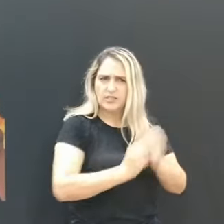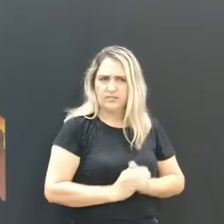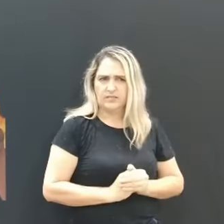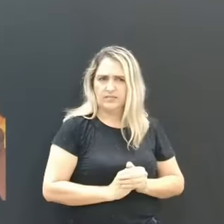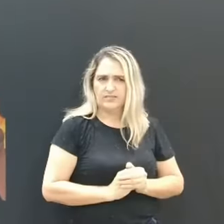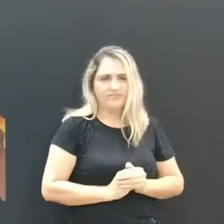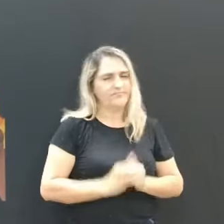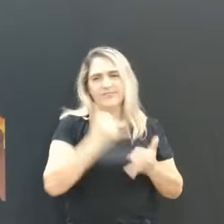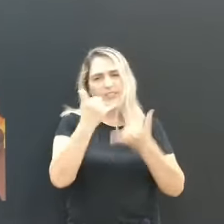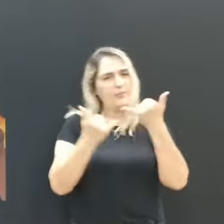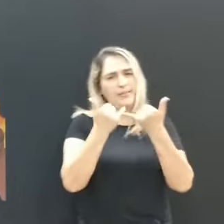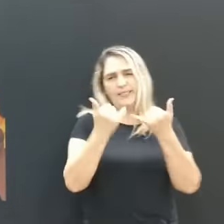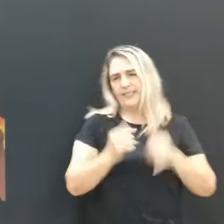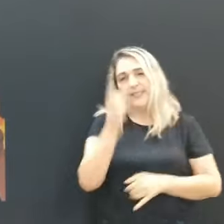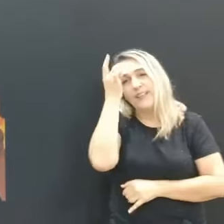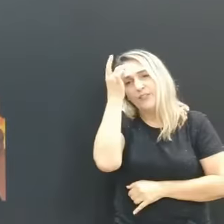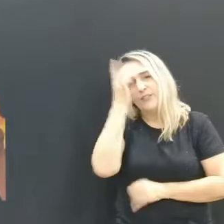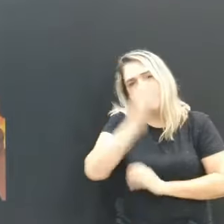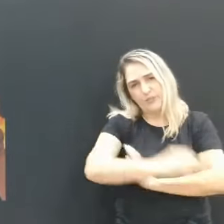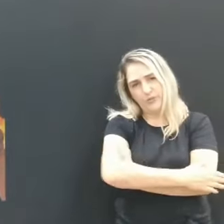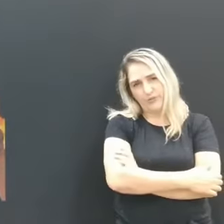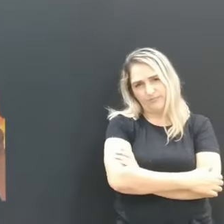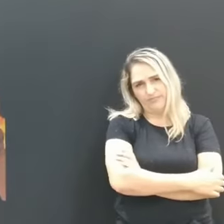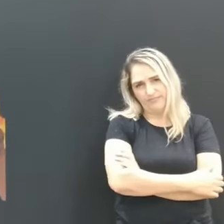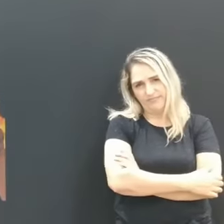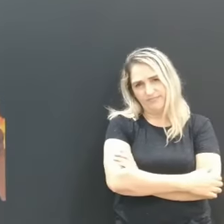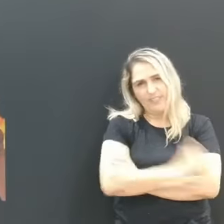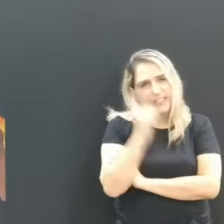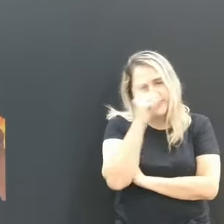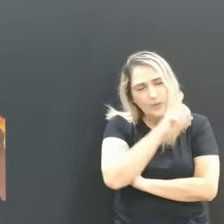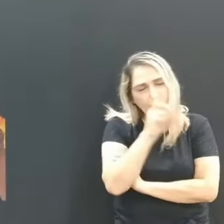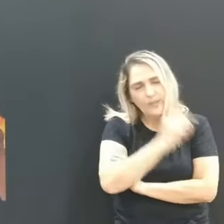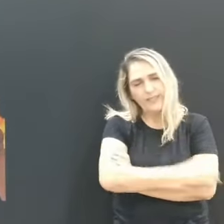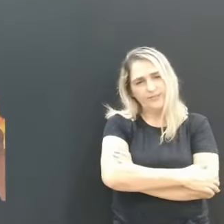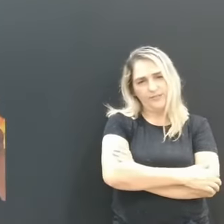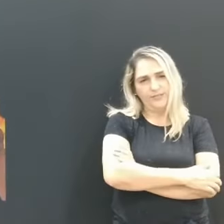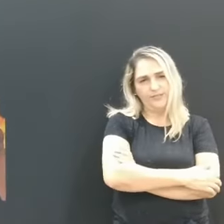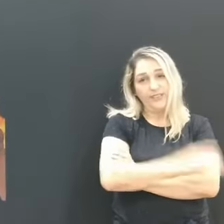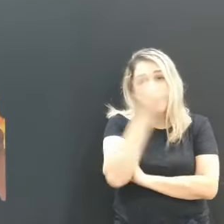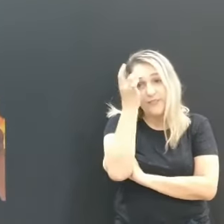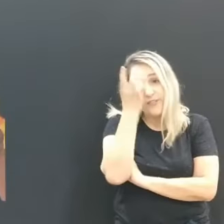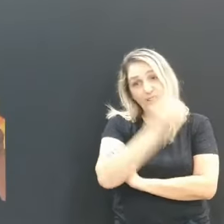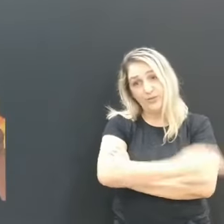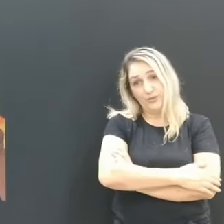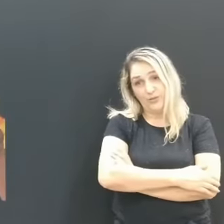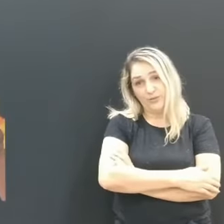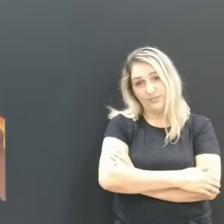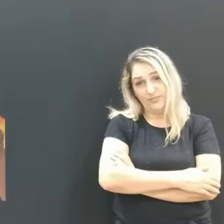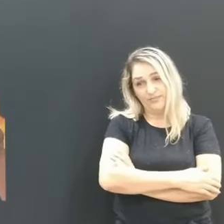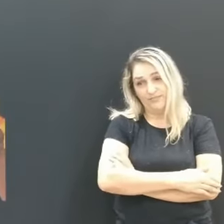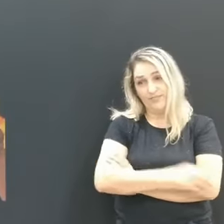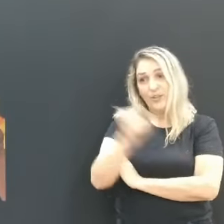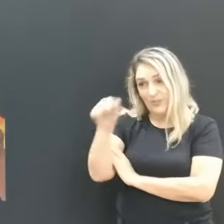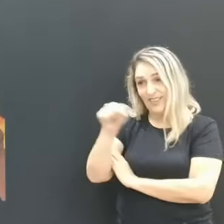fôssemos, como se, por exemplo, a libertação fosse uma experiência química. Eu vou lá, eu misturo uma outra coisa, tomo